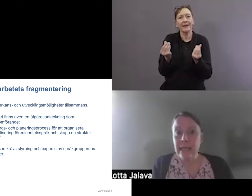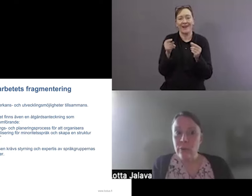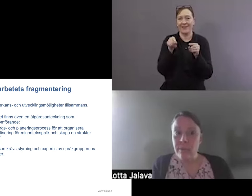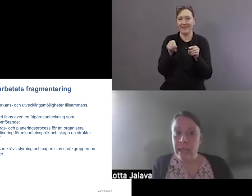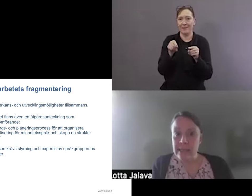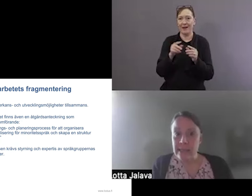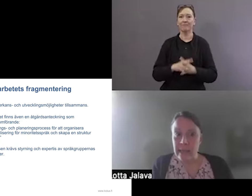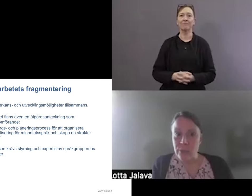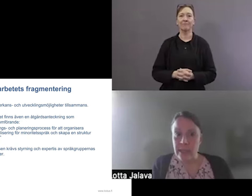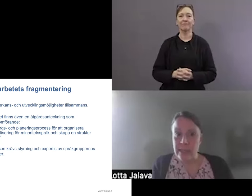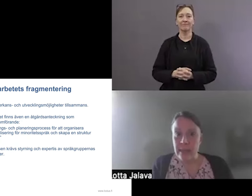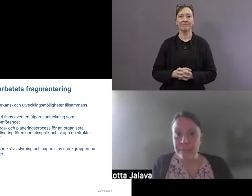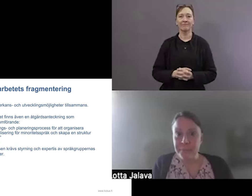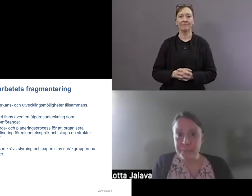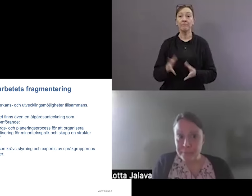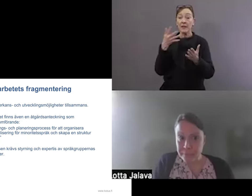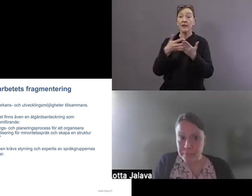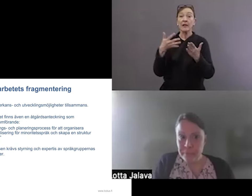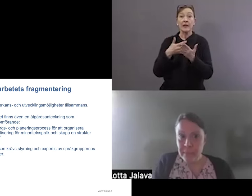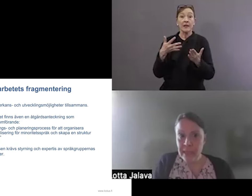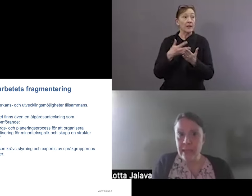Tästä kielityön pirstaleisuudesta.